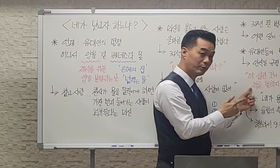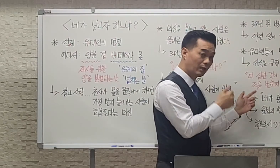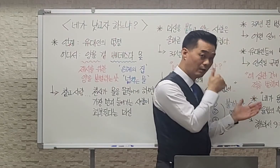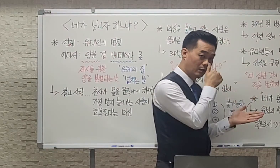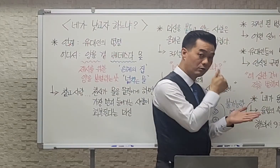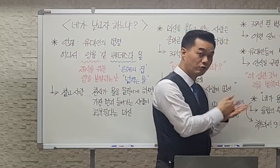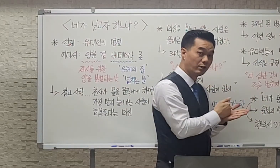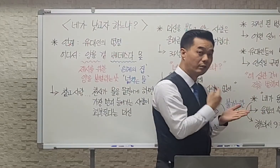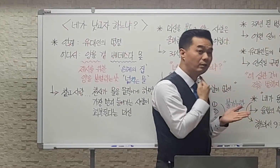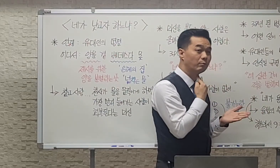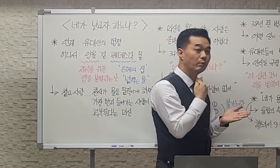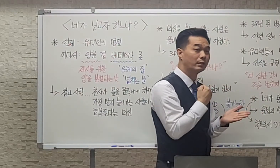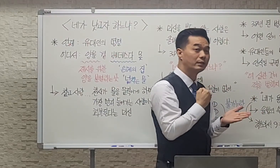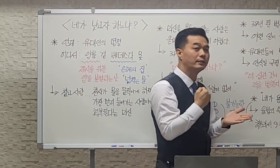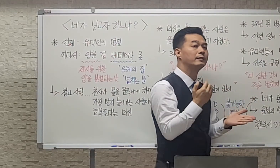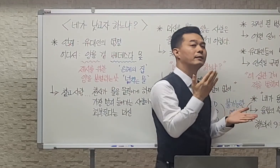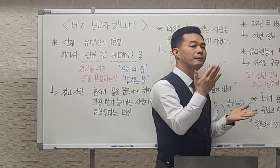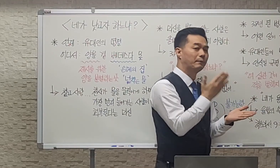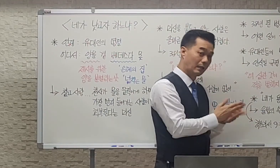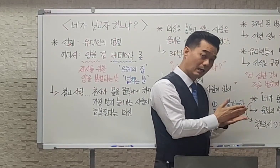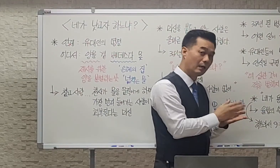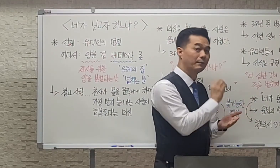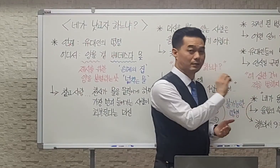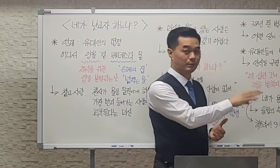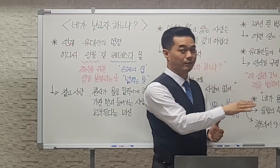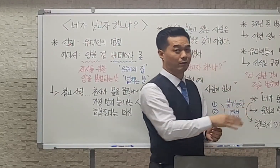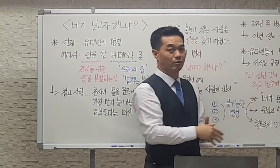말라? 죄를 범하지 말라 말씀하세요.